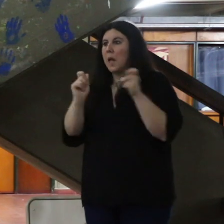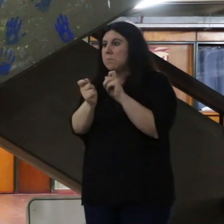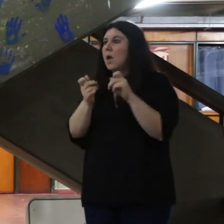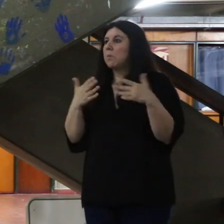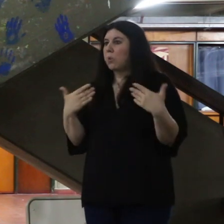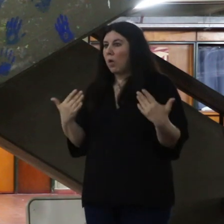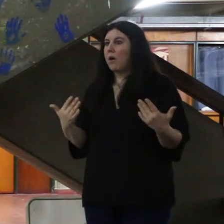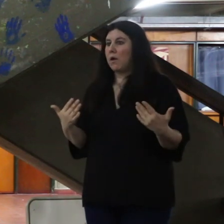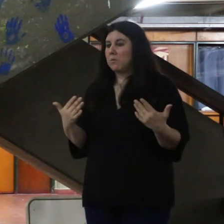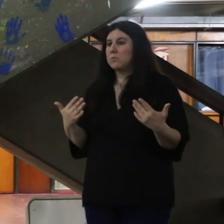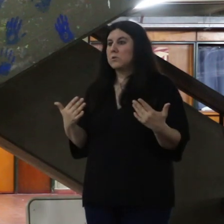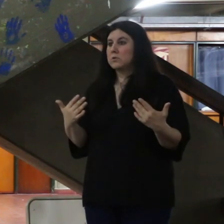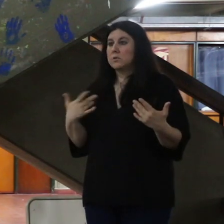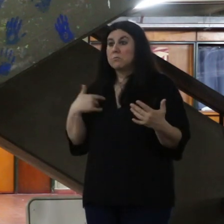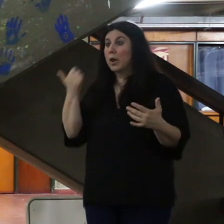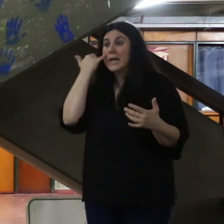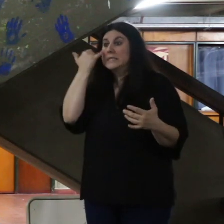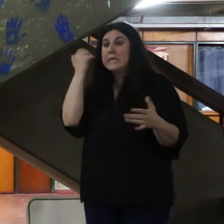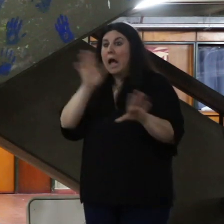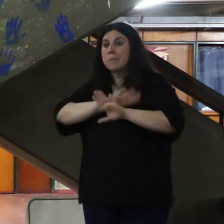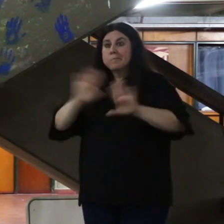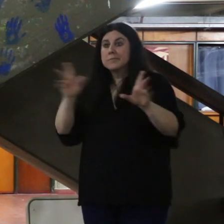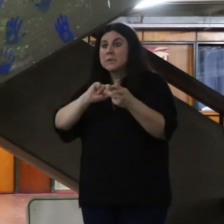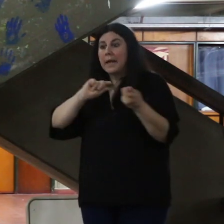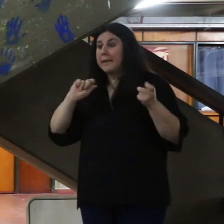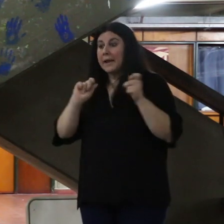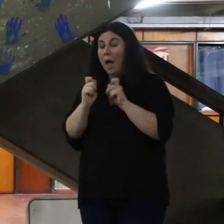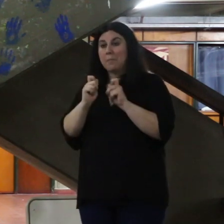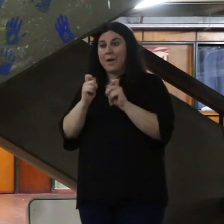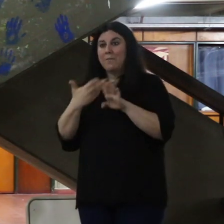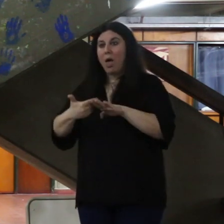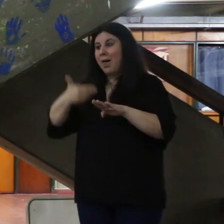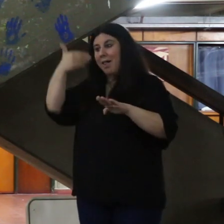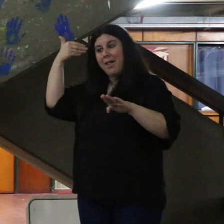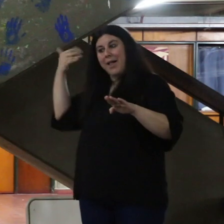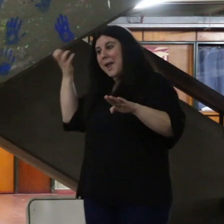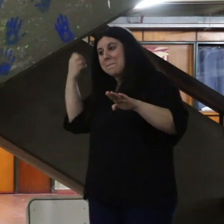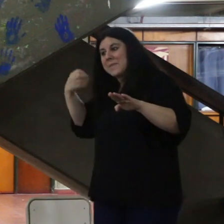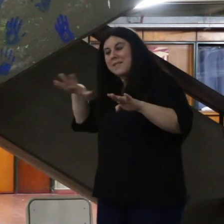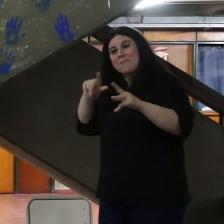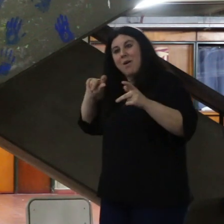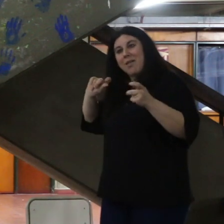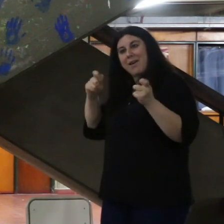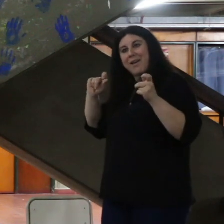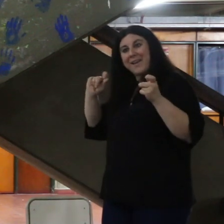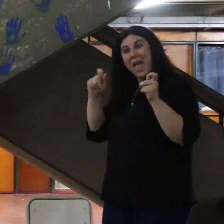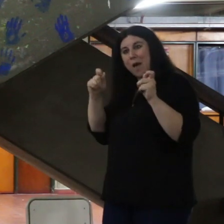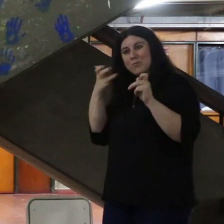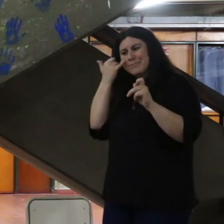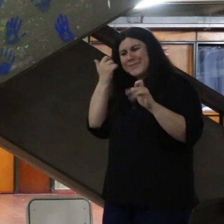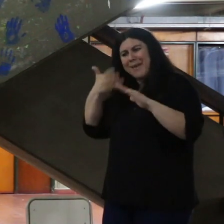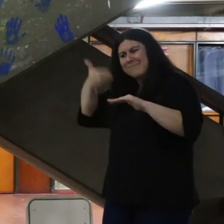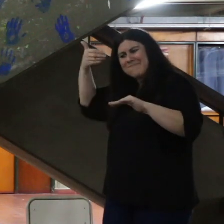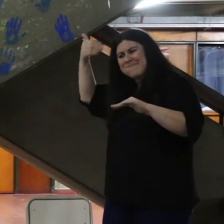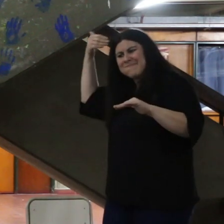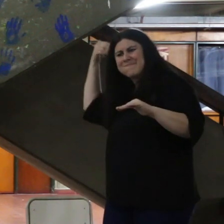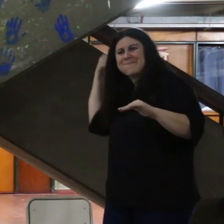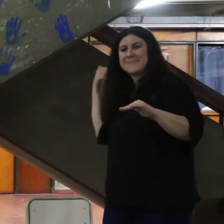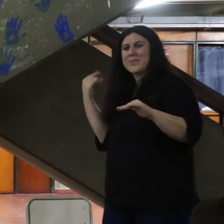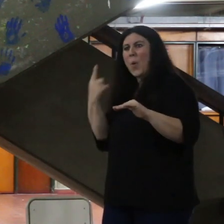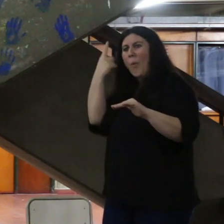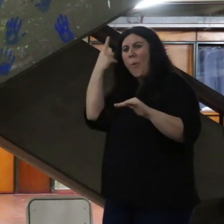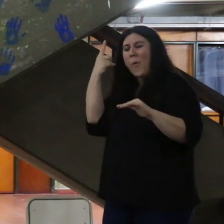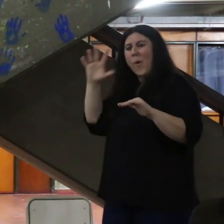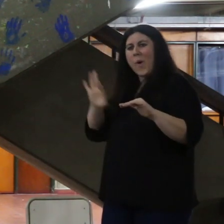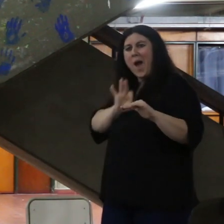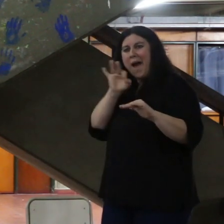qué? Porque ya la transformamos, porque la estuvimos transformando, porque ya lo hicimos durante un año y